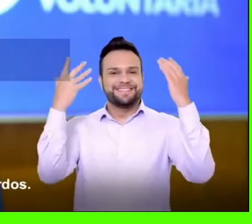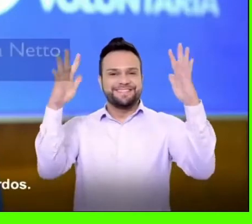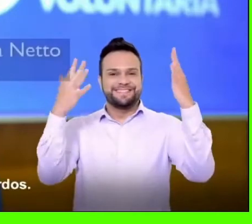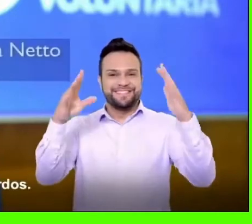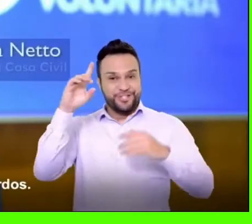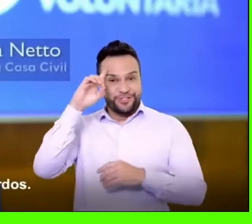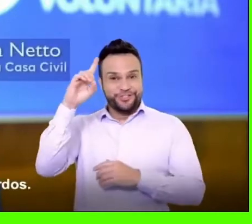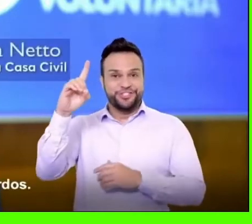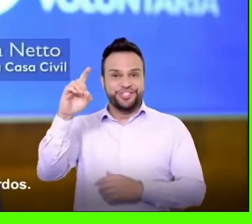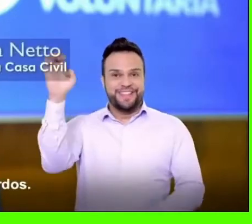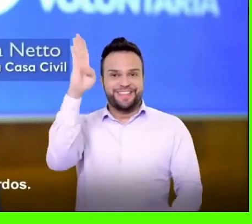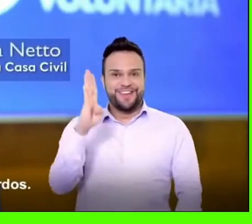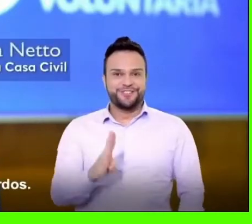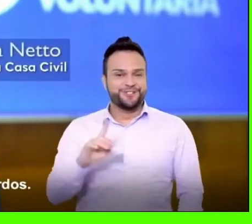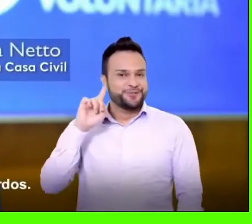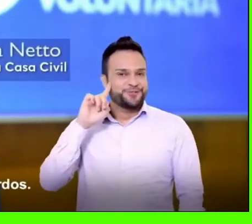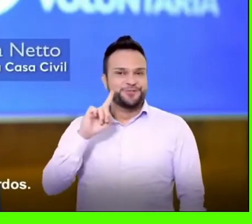Parabéns pelo Dia Nacional do Surdo.